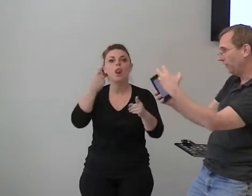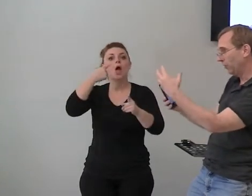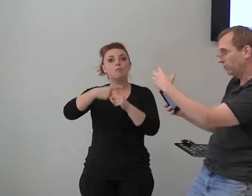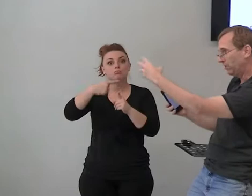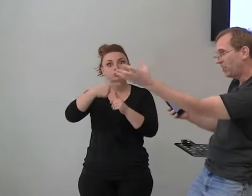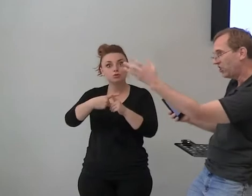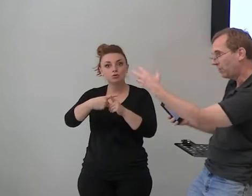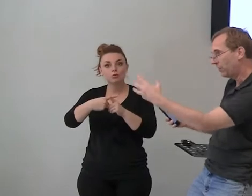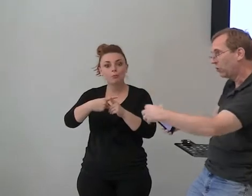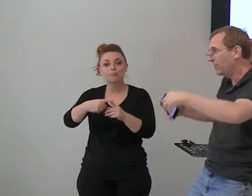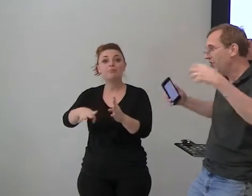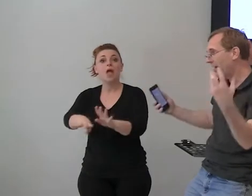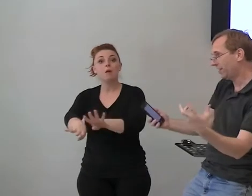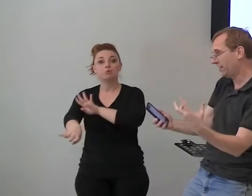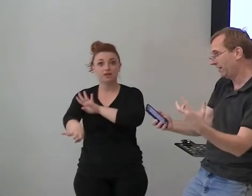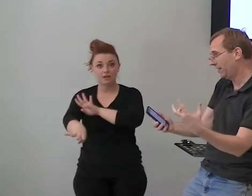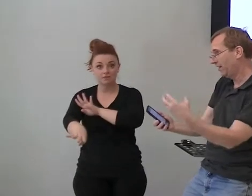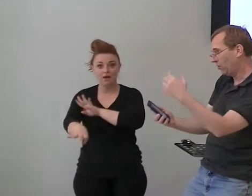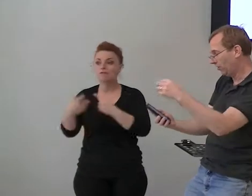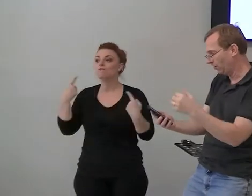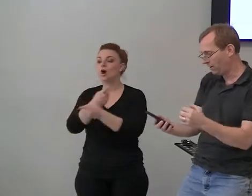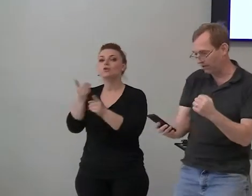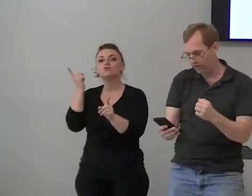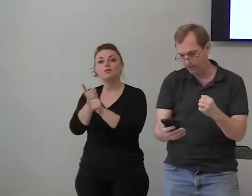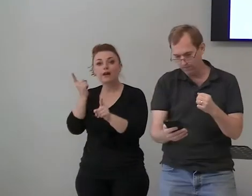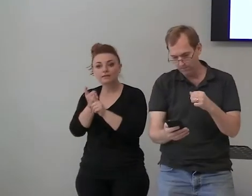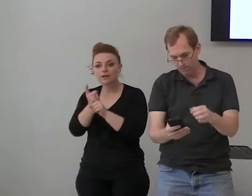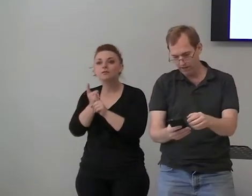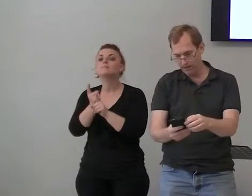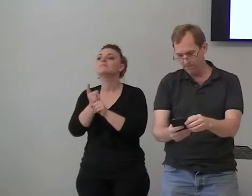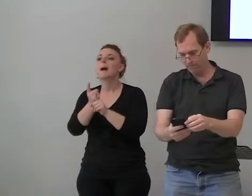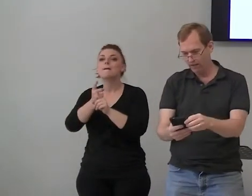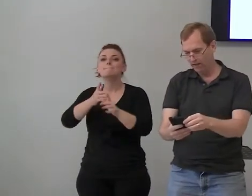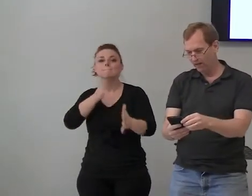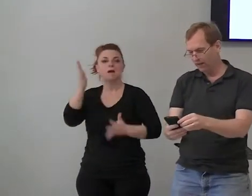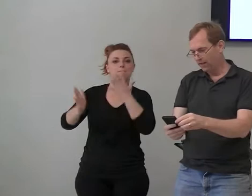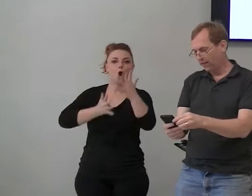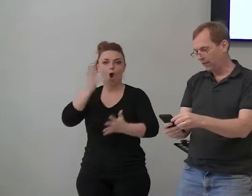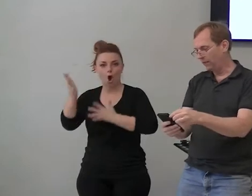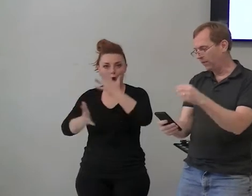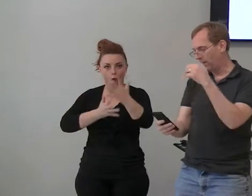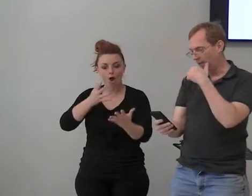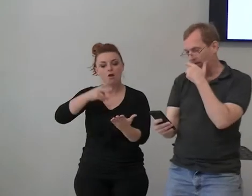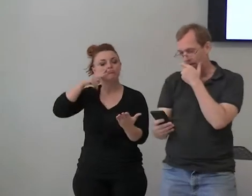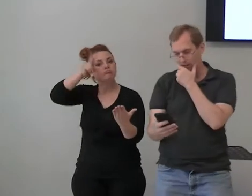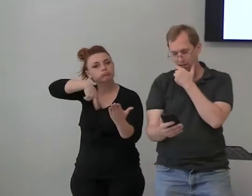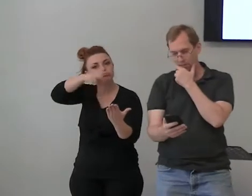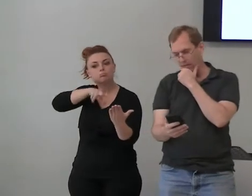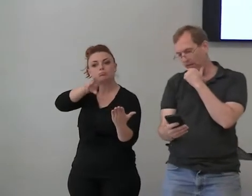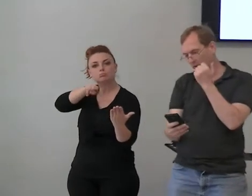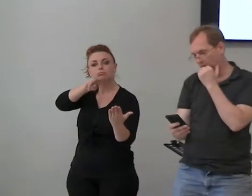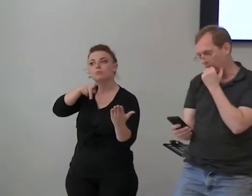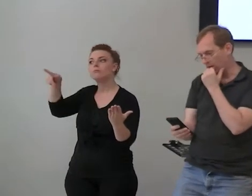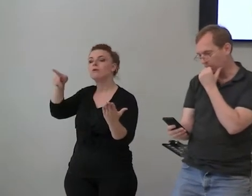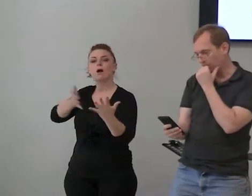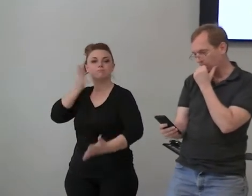vedere voi tutti i discepoli con i gesti quello che dico io. Ok? Leggo da